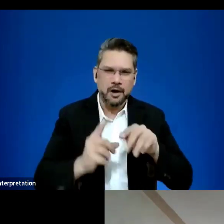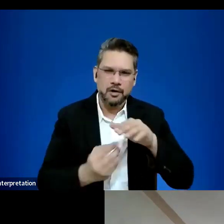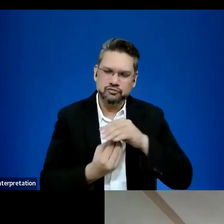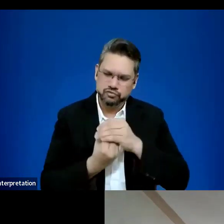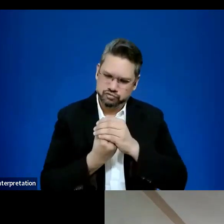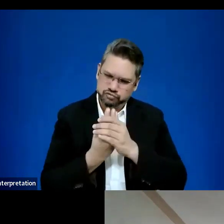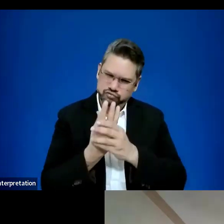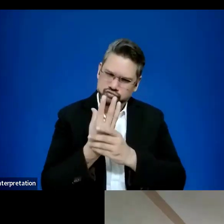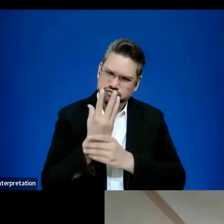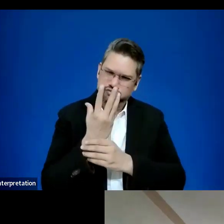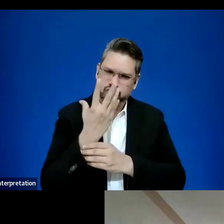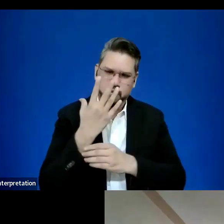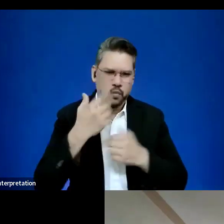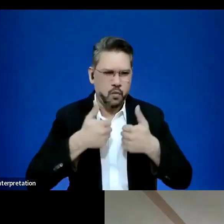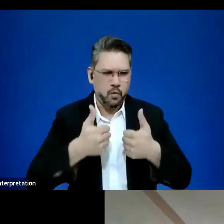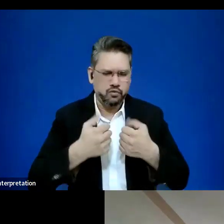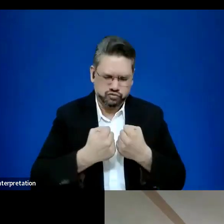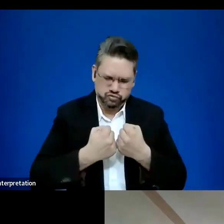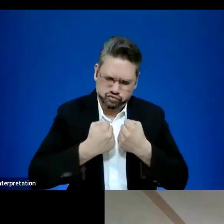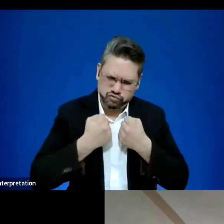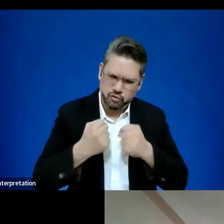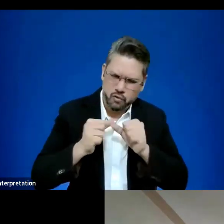有奉献的热情。